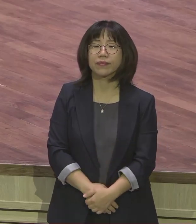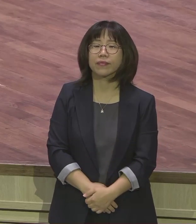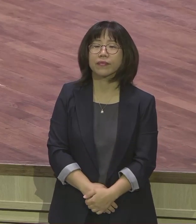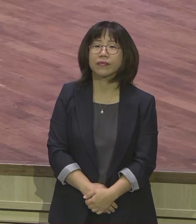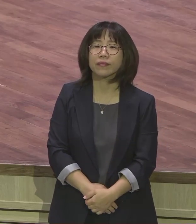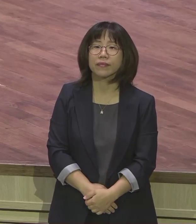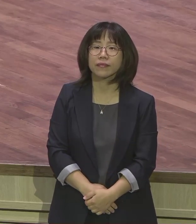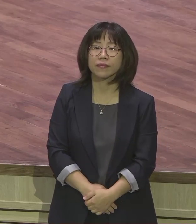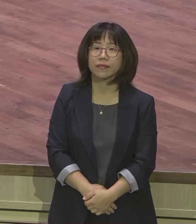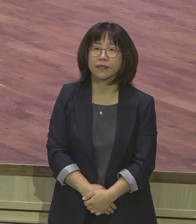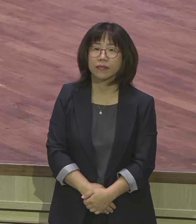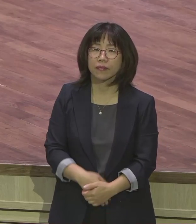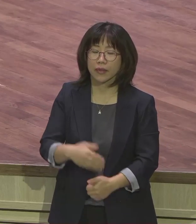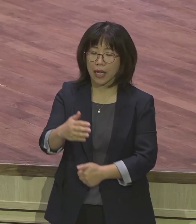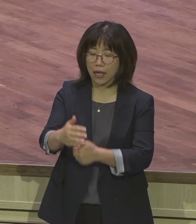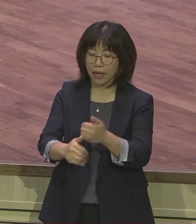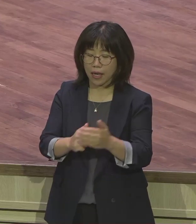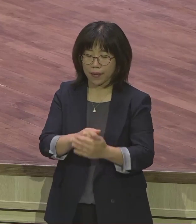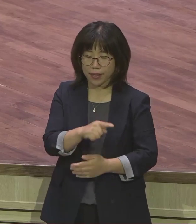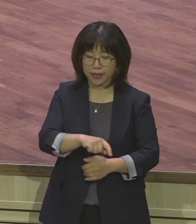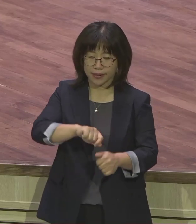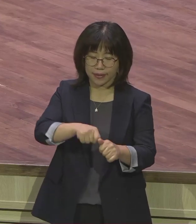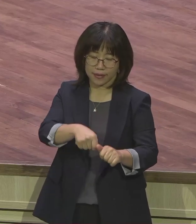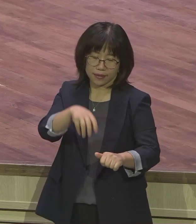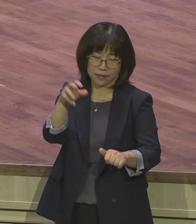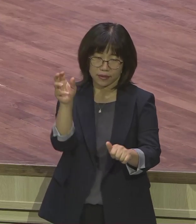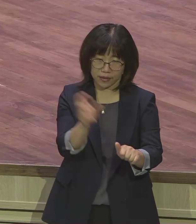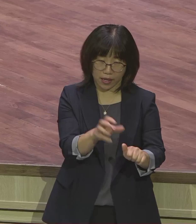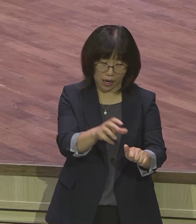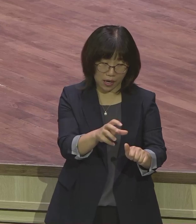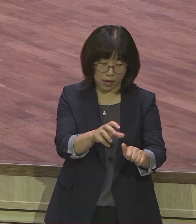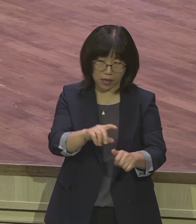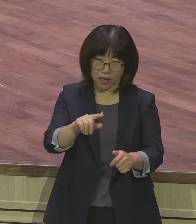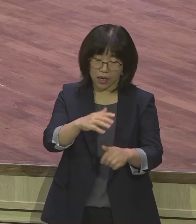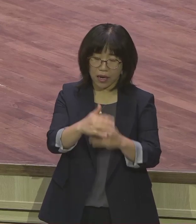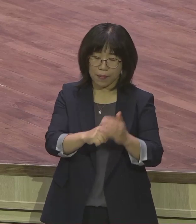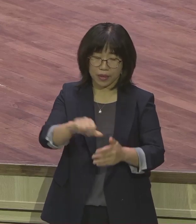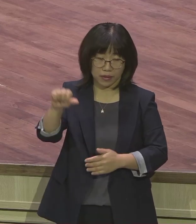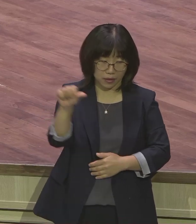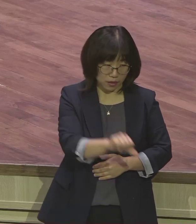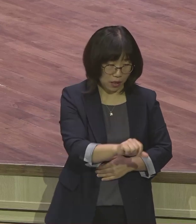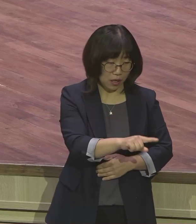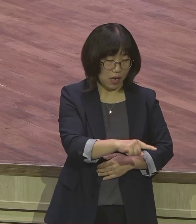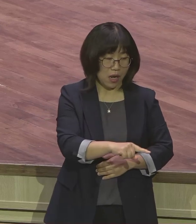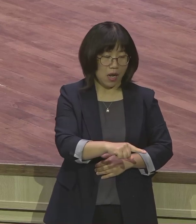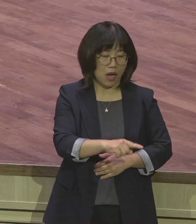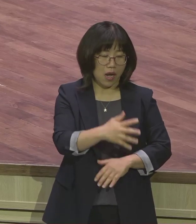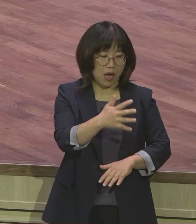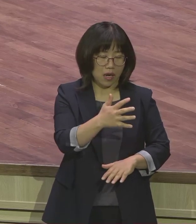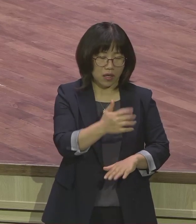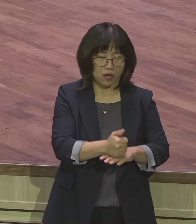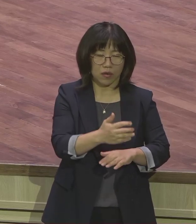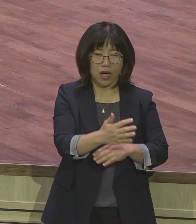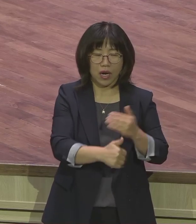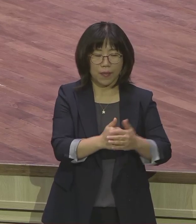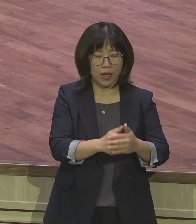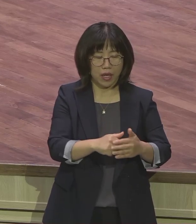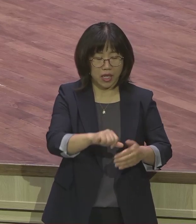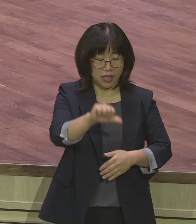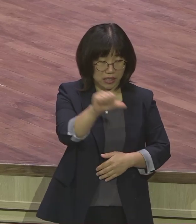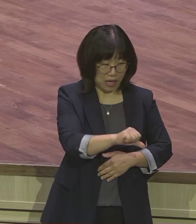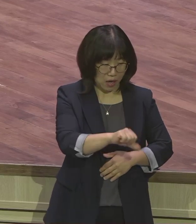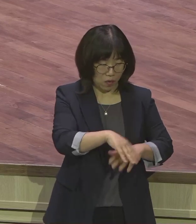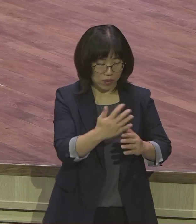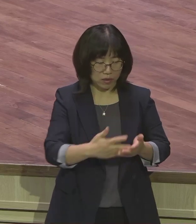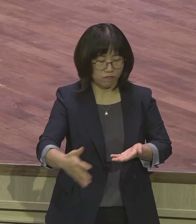하나님이 재앙을 내리신 것을 딱 회개하니까 거두어버린단 말이에요. 그러니까 요나가